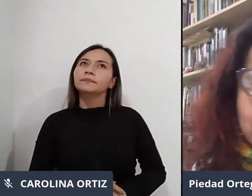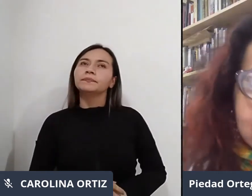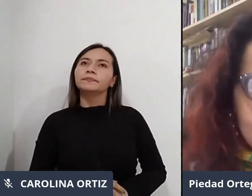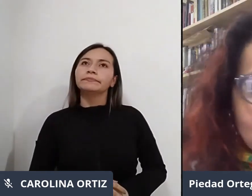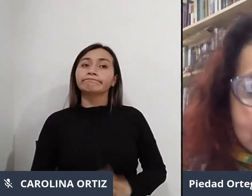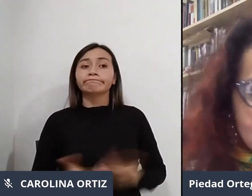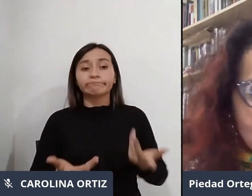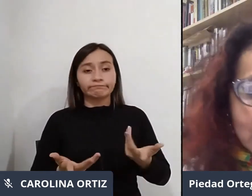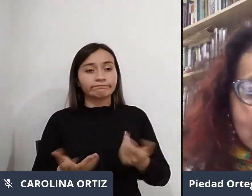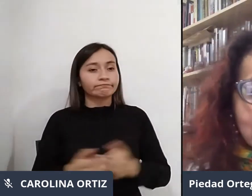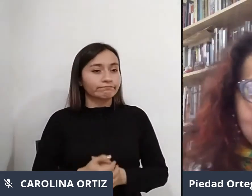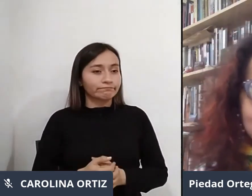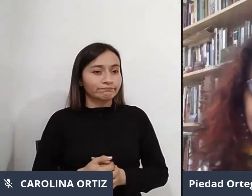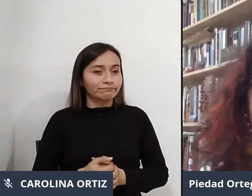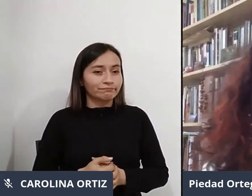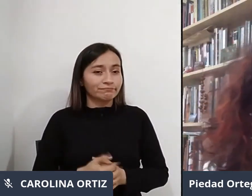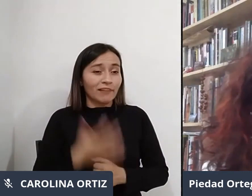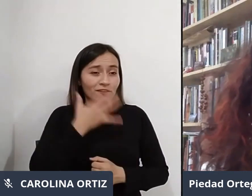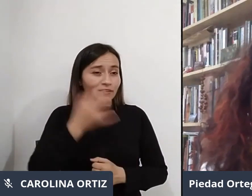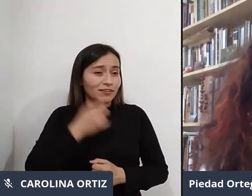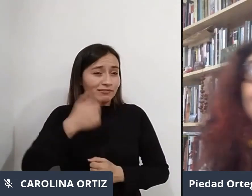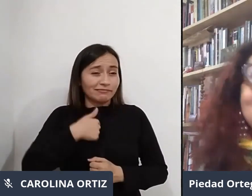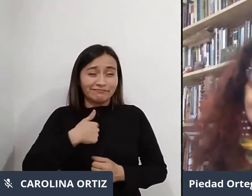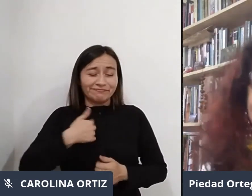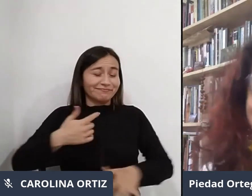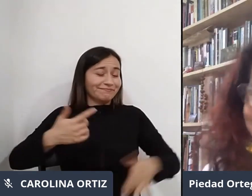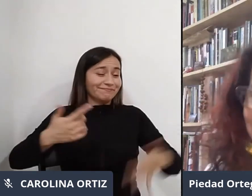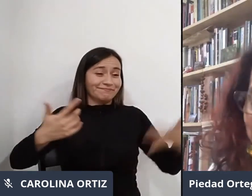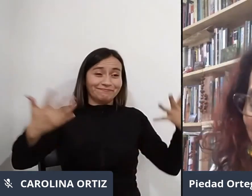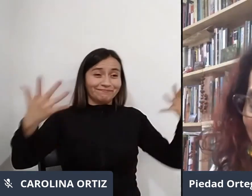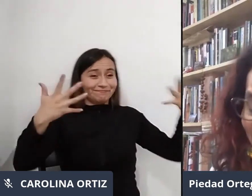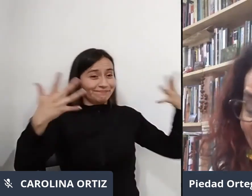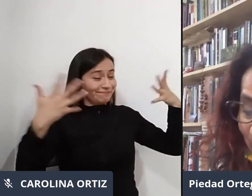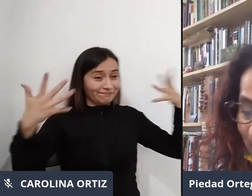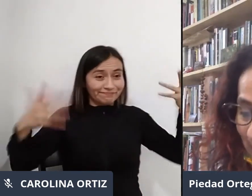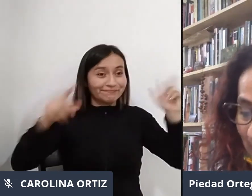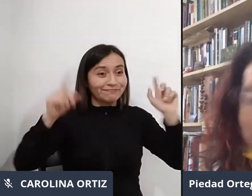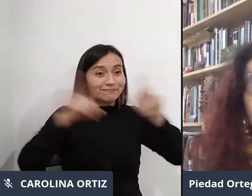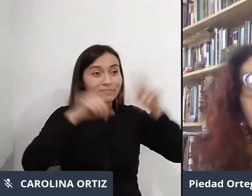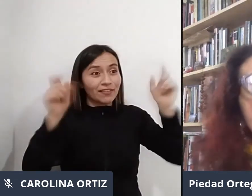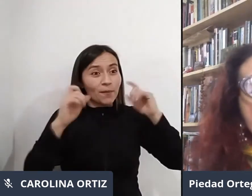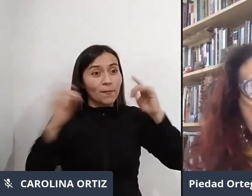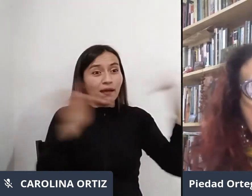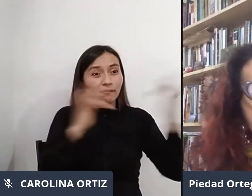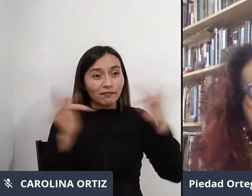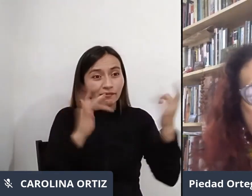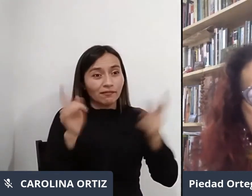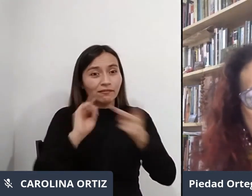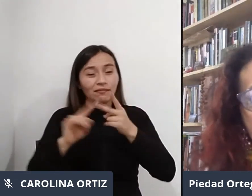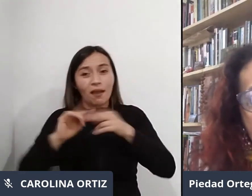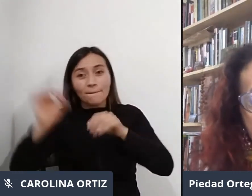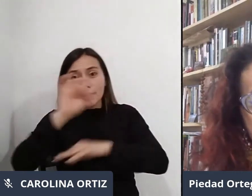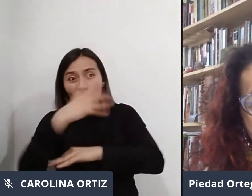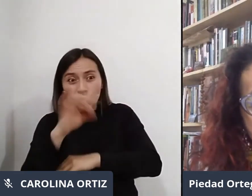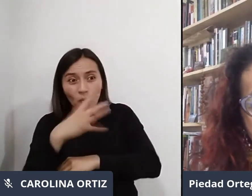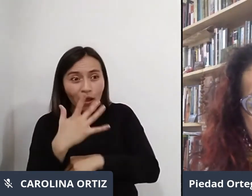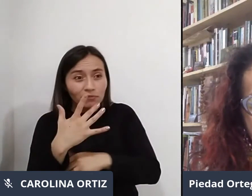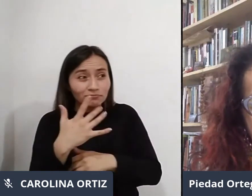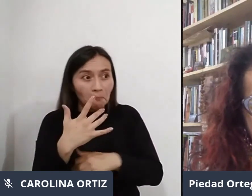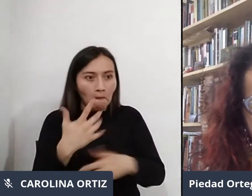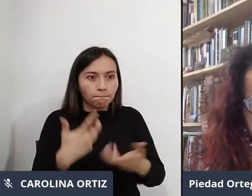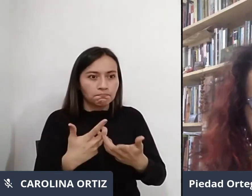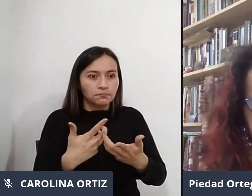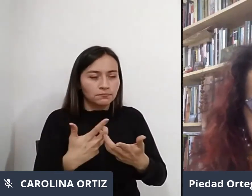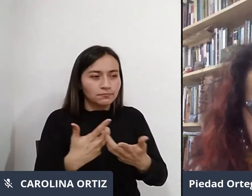bueno, yo misma soy muy analfabeta con todo este sistema de redes sociales, y yo creo que